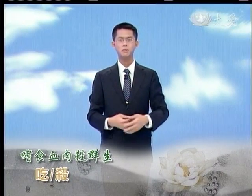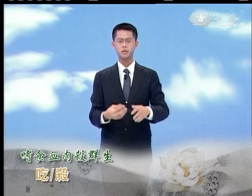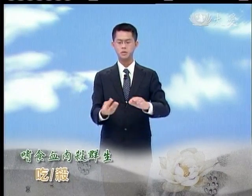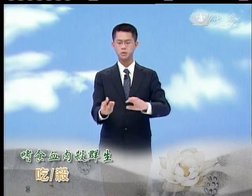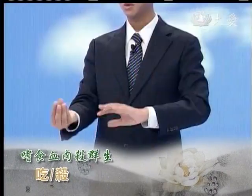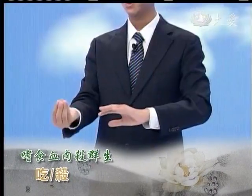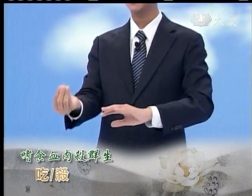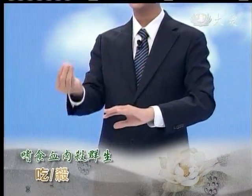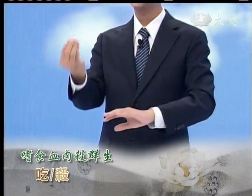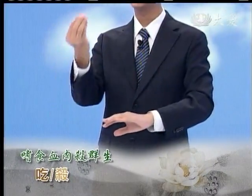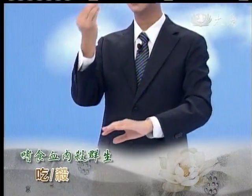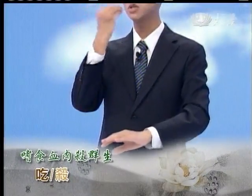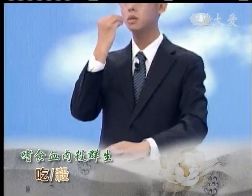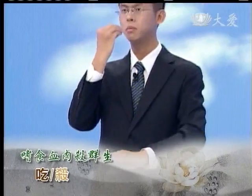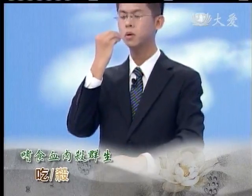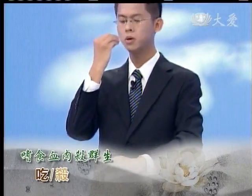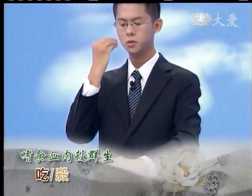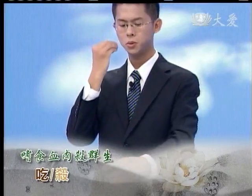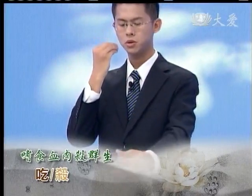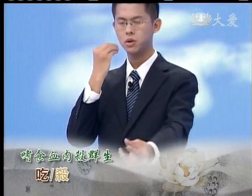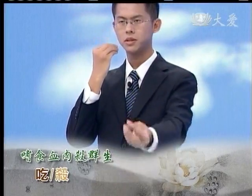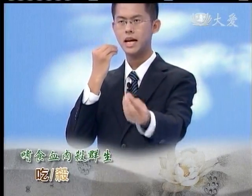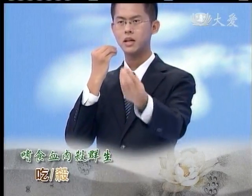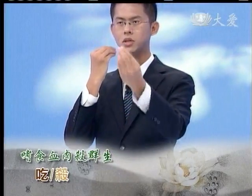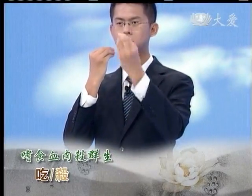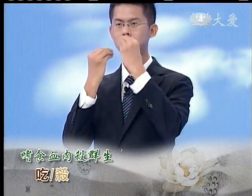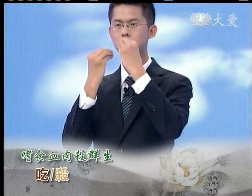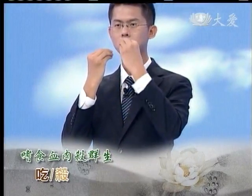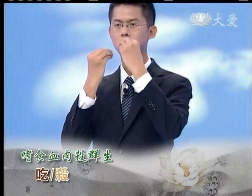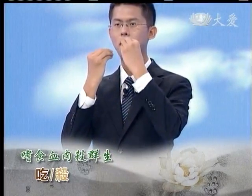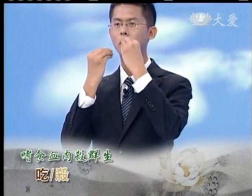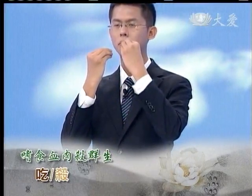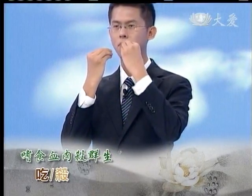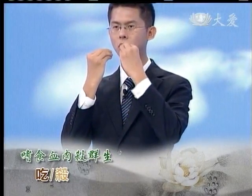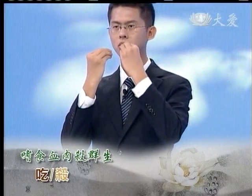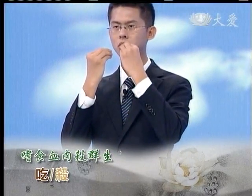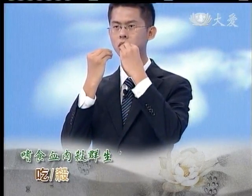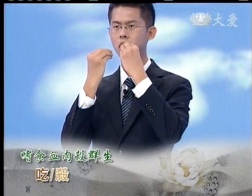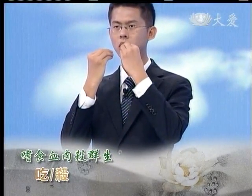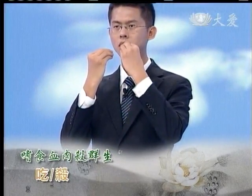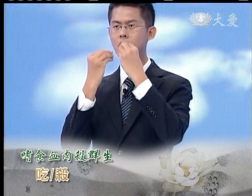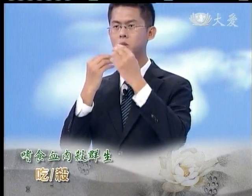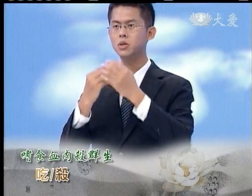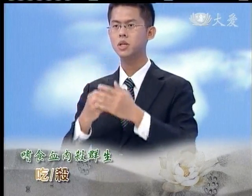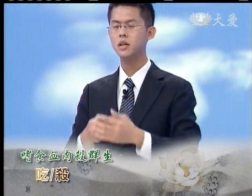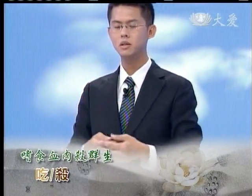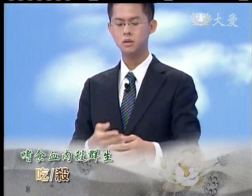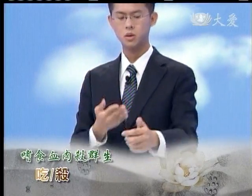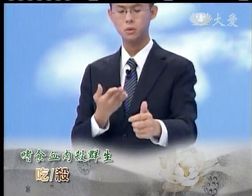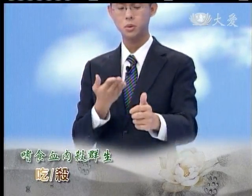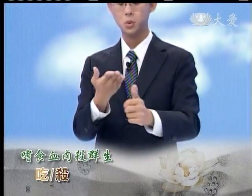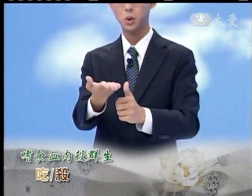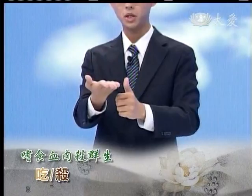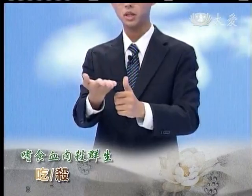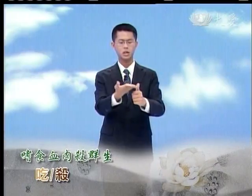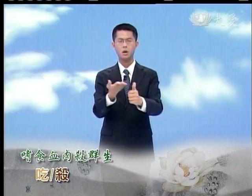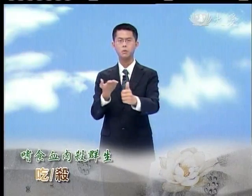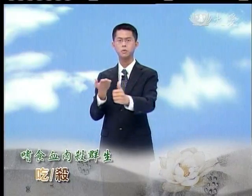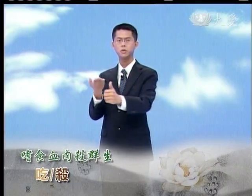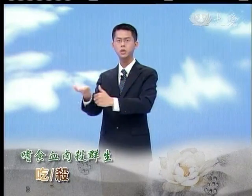们右手抓着食物吃不够，左手再吃，就是暴饮暴食杀群生。从左到